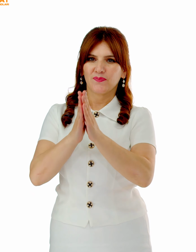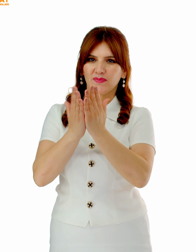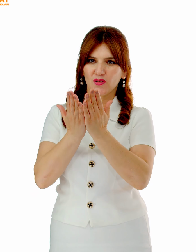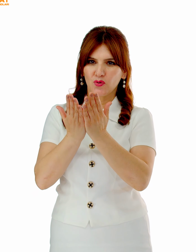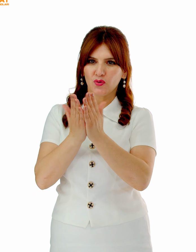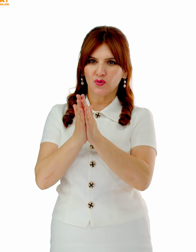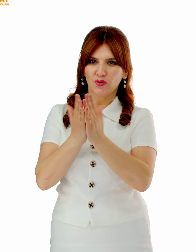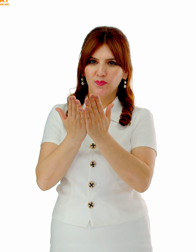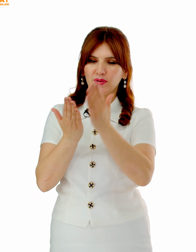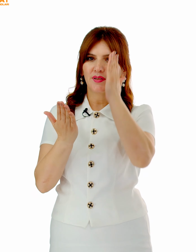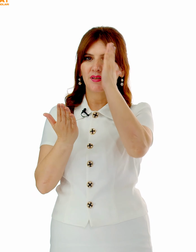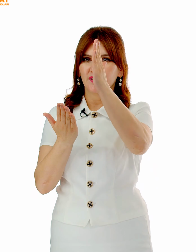Kutub